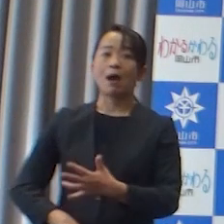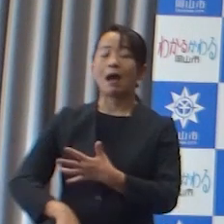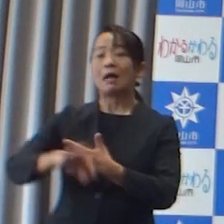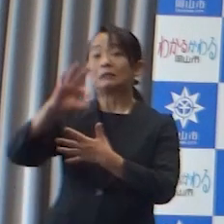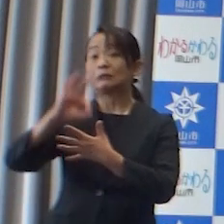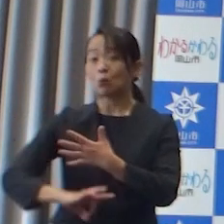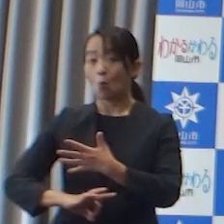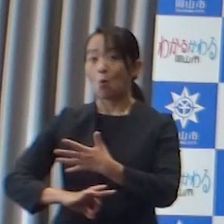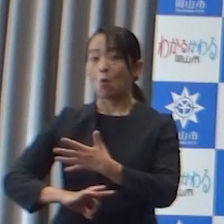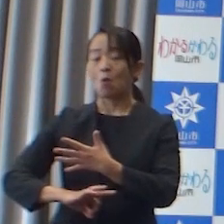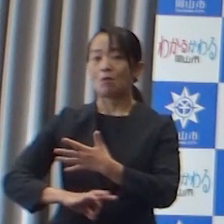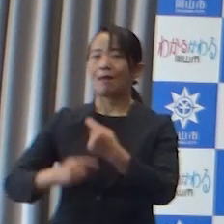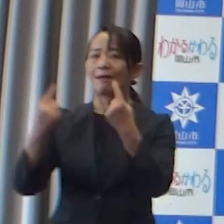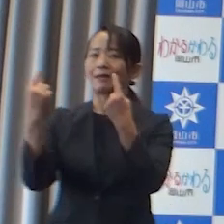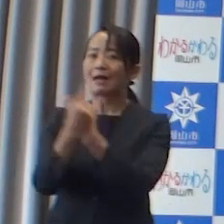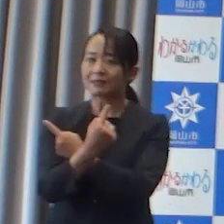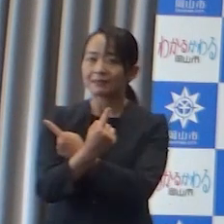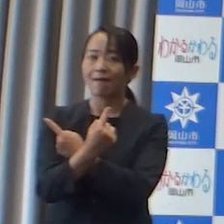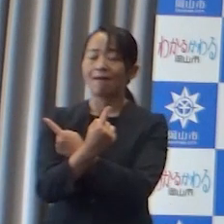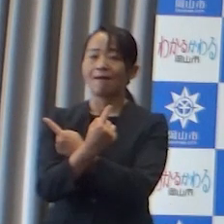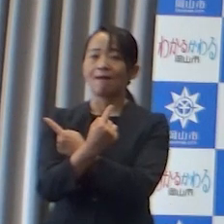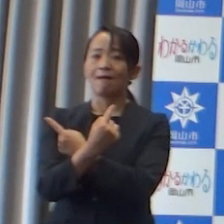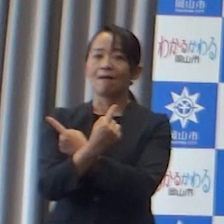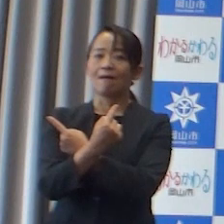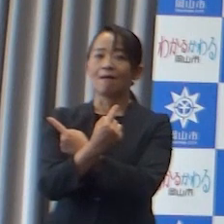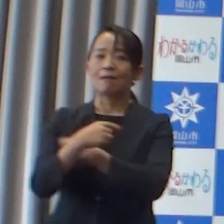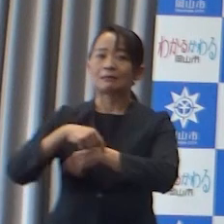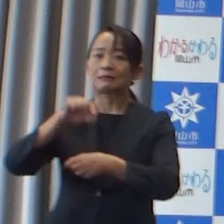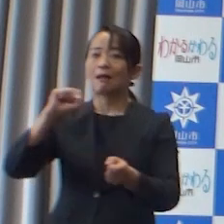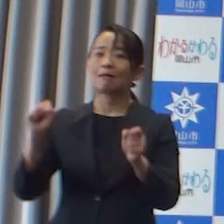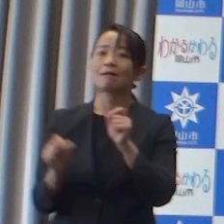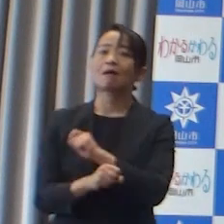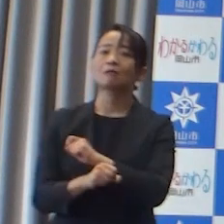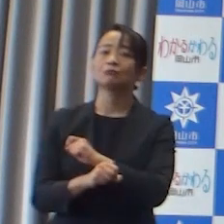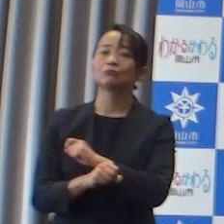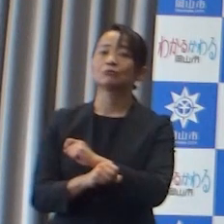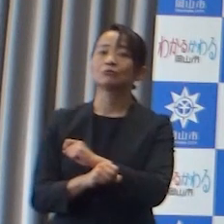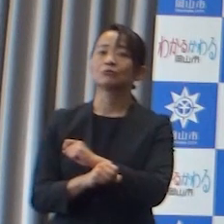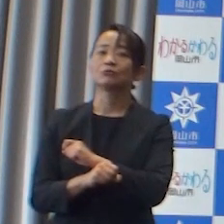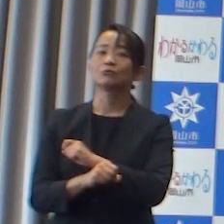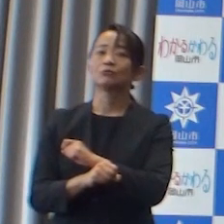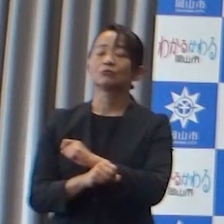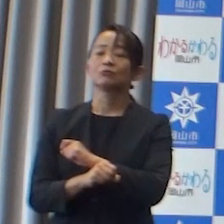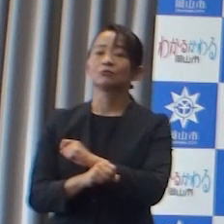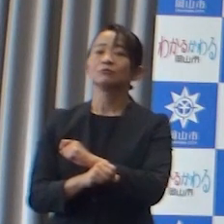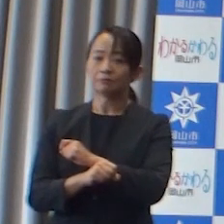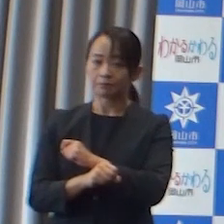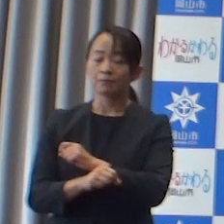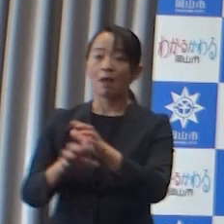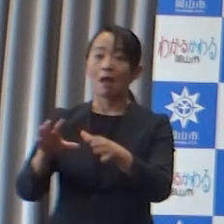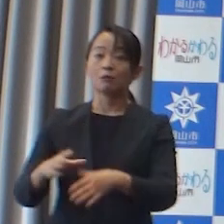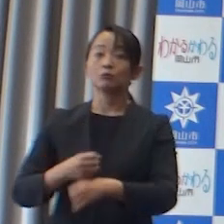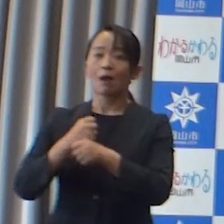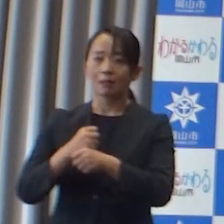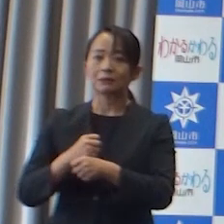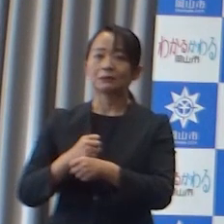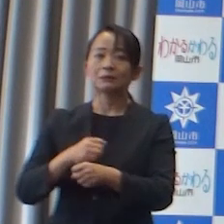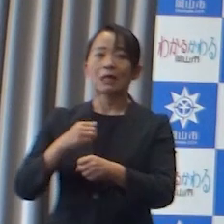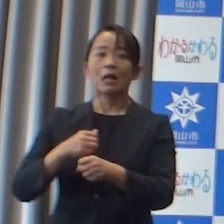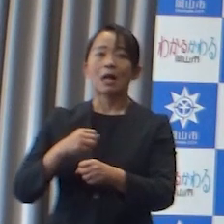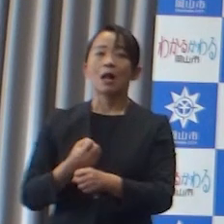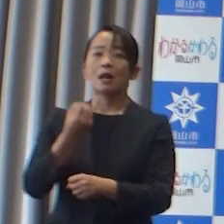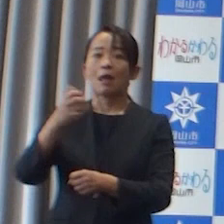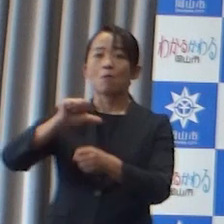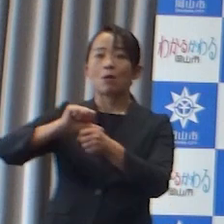れば時間がないだろうとということで、令和5年度の決着ということで、やむを得ないだ